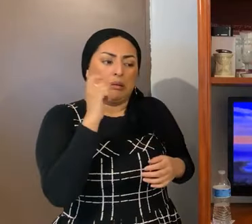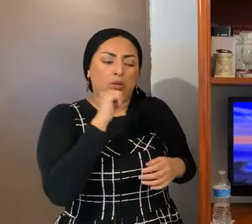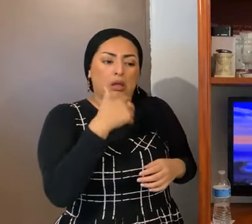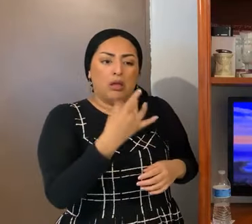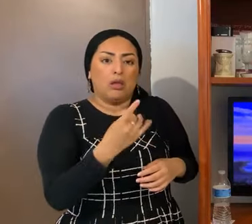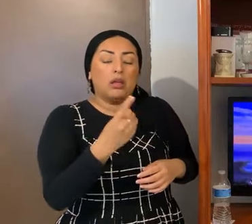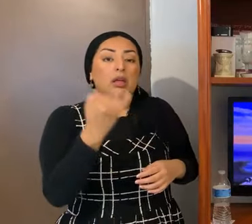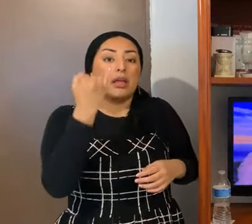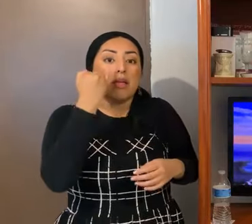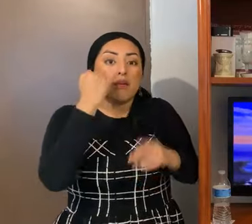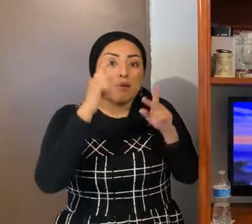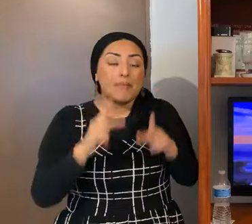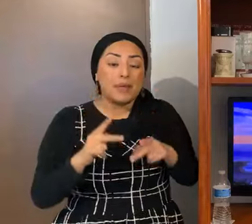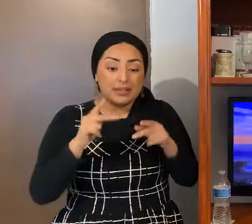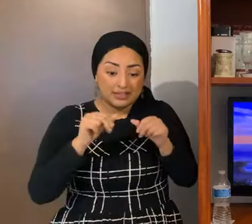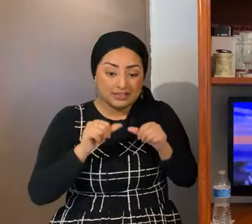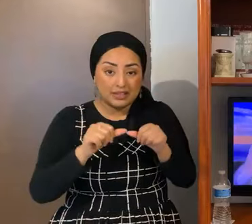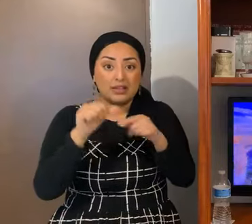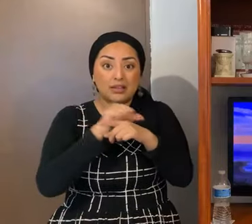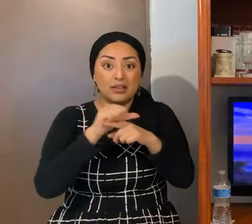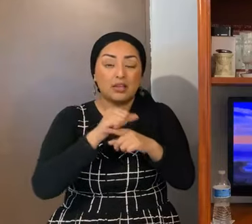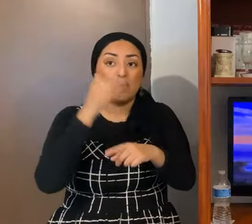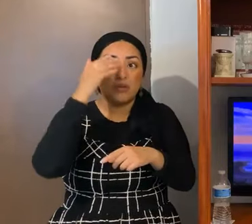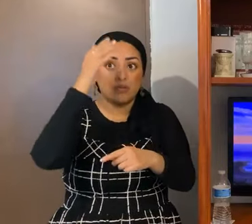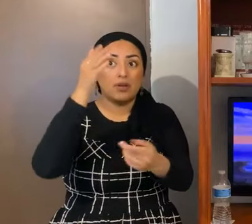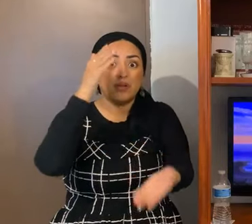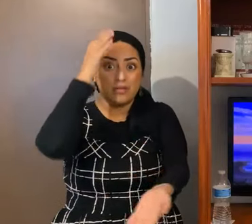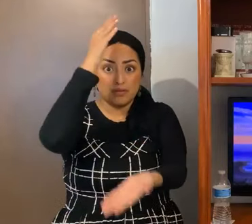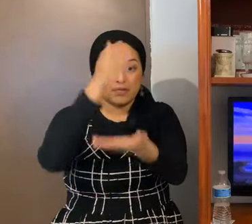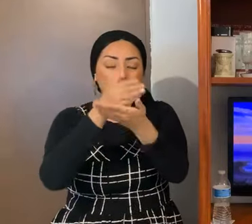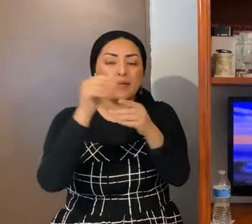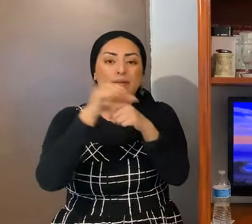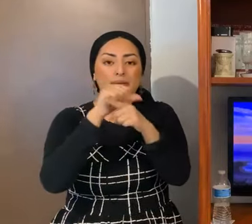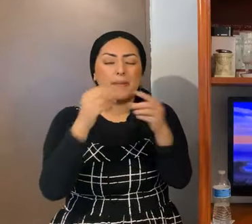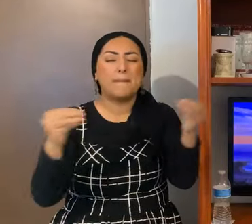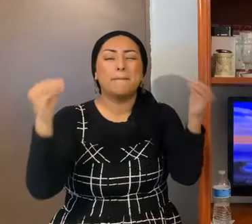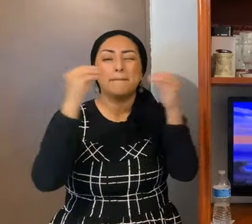la persona sigue pecando, a eso llegará y aún